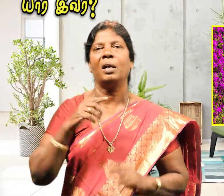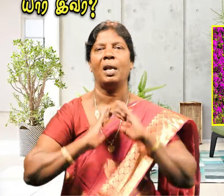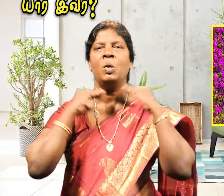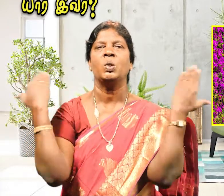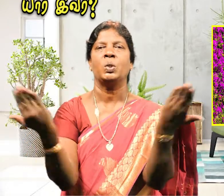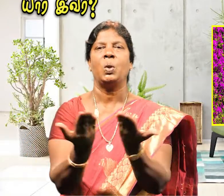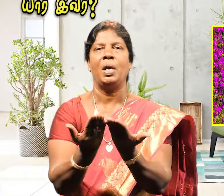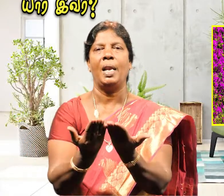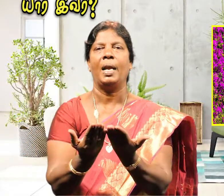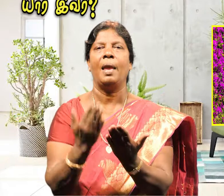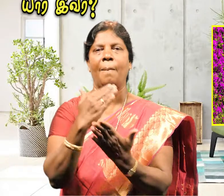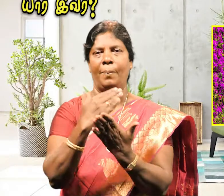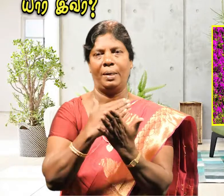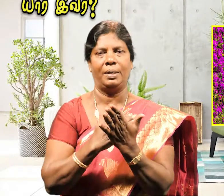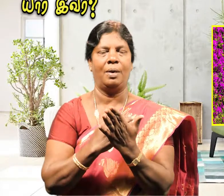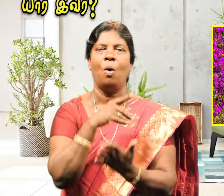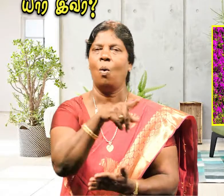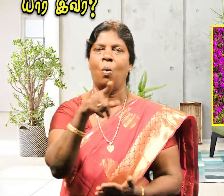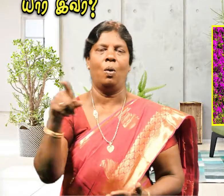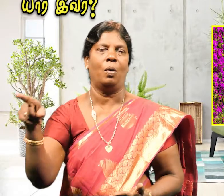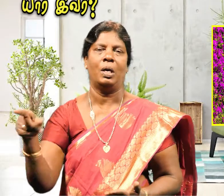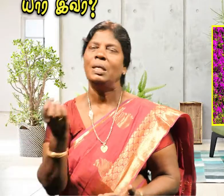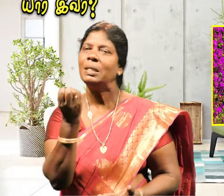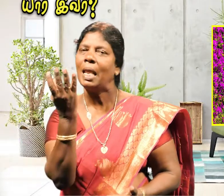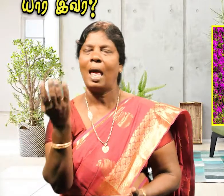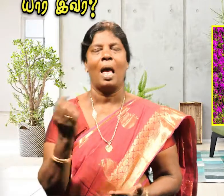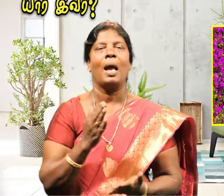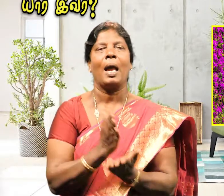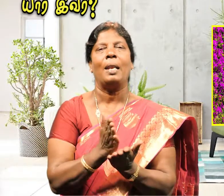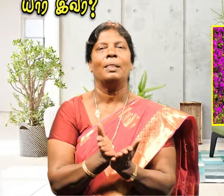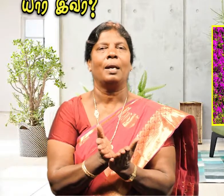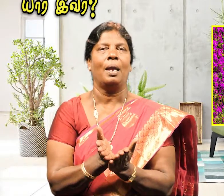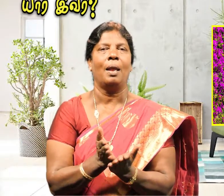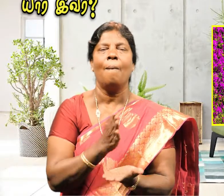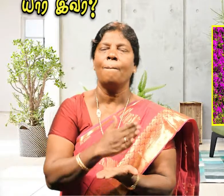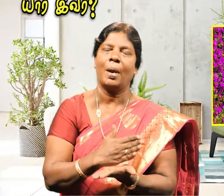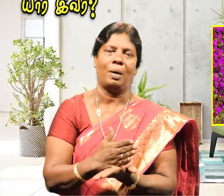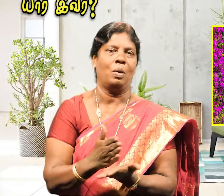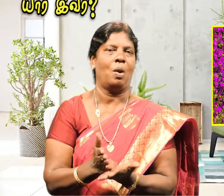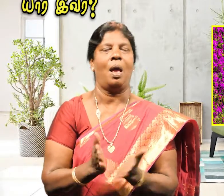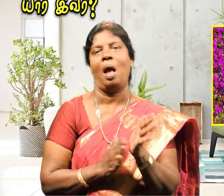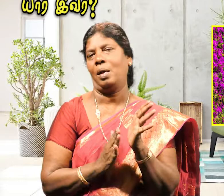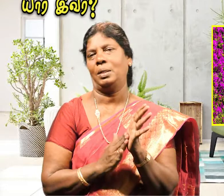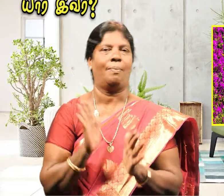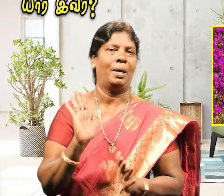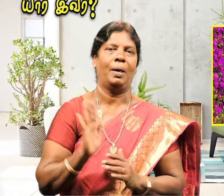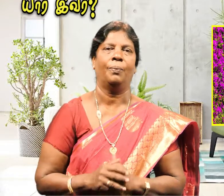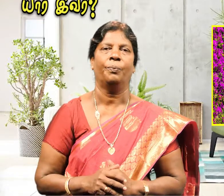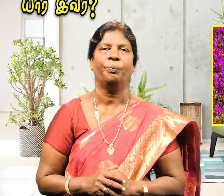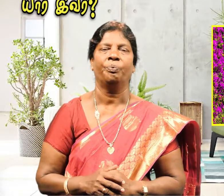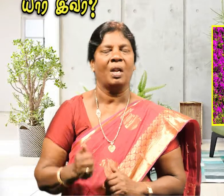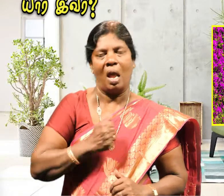மனிதனுடைய வாழ்க்கை சூழ்நிலைகளை குறித்து உங்களோடு கூட நான் சில கருத்துக்களை பகிர்ந்து கொள்ள